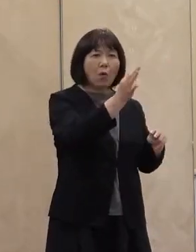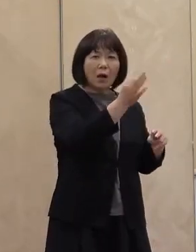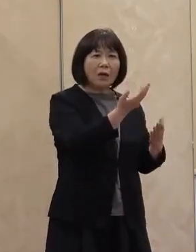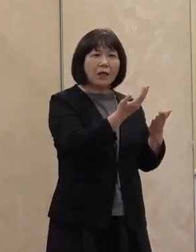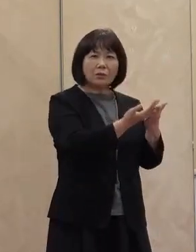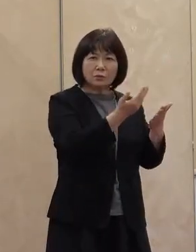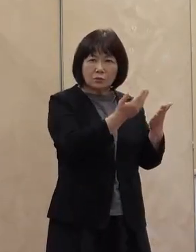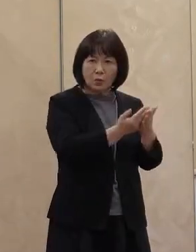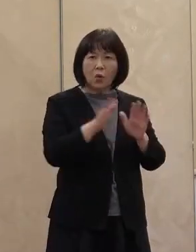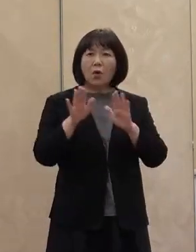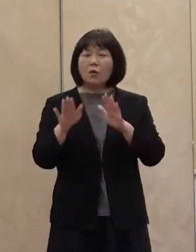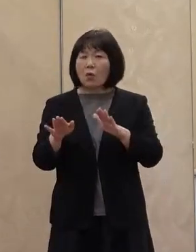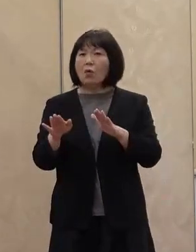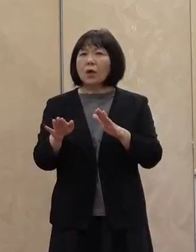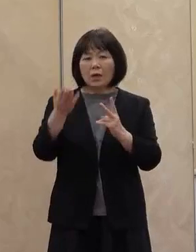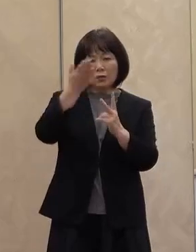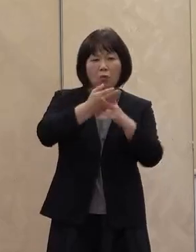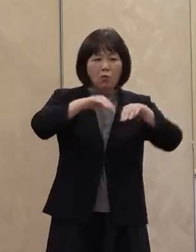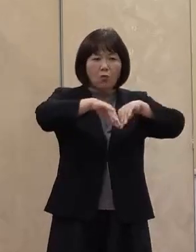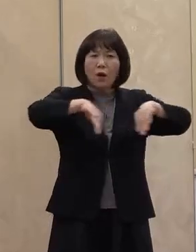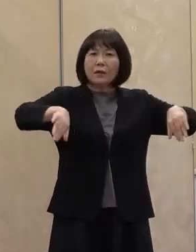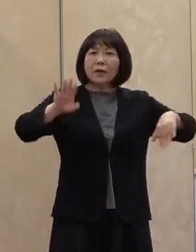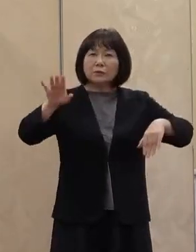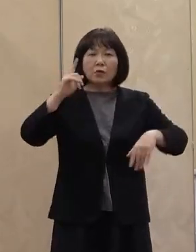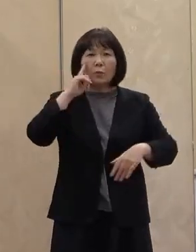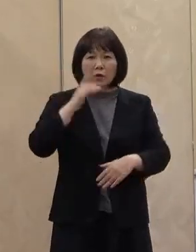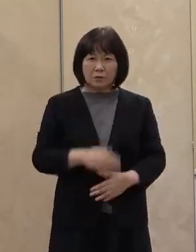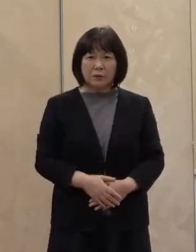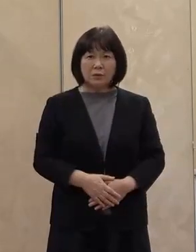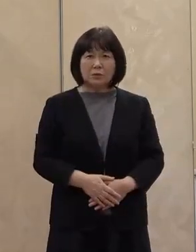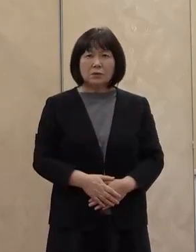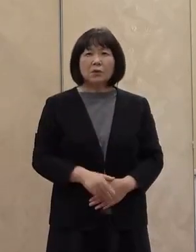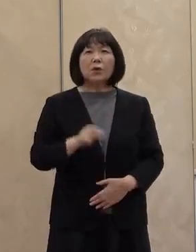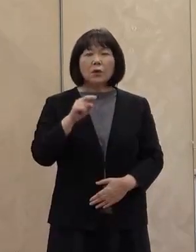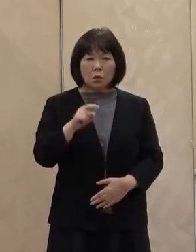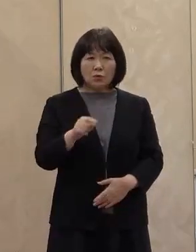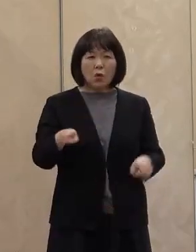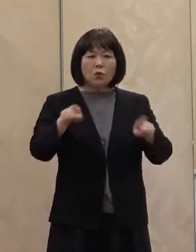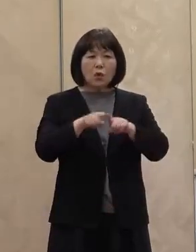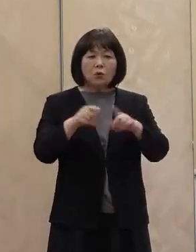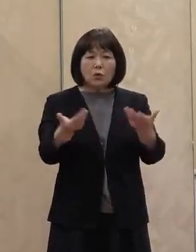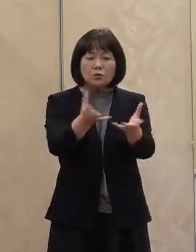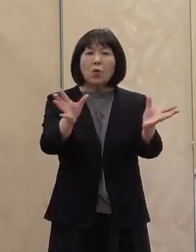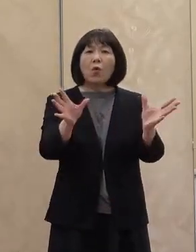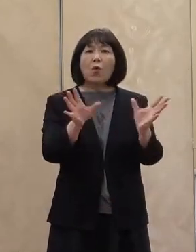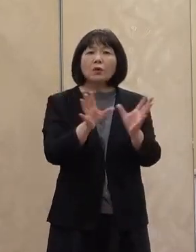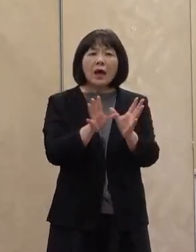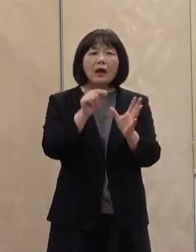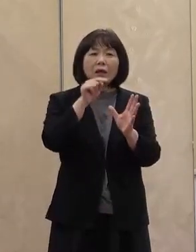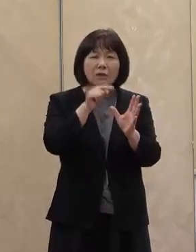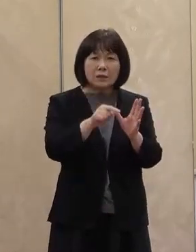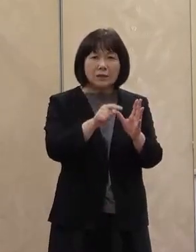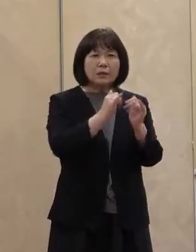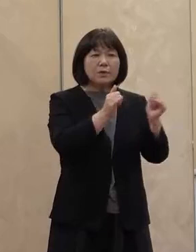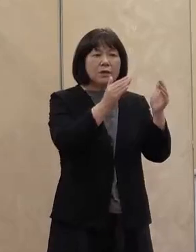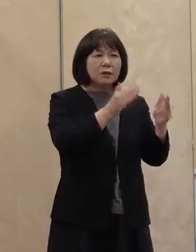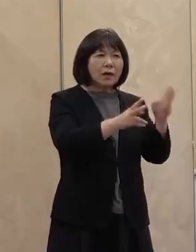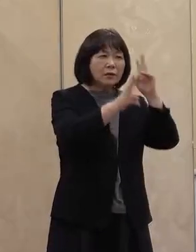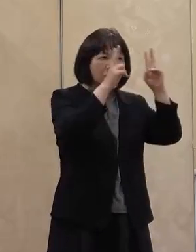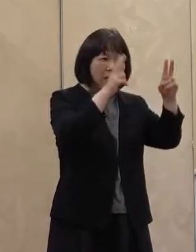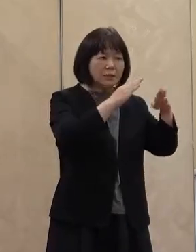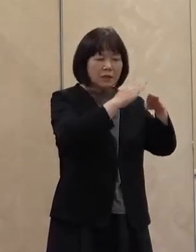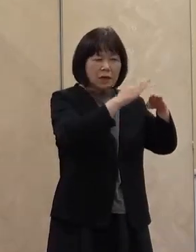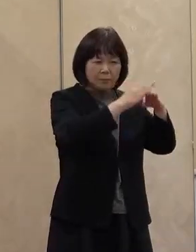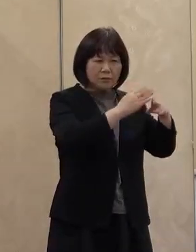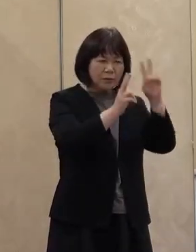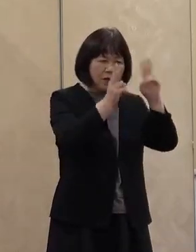回のこのスキームで分けていらっしゃいますけれども、このコンソーシアムに民間の人材サービス会社が入ることのメリ